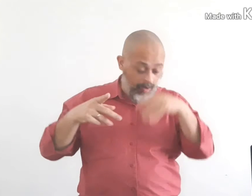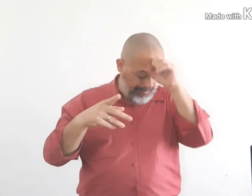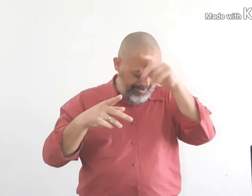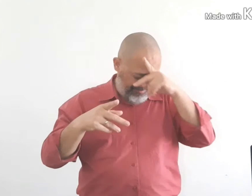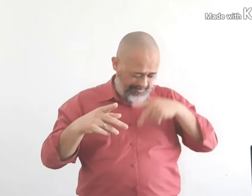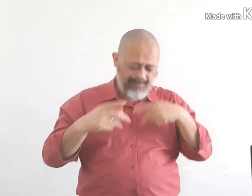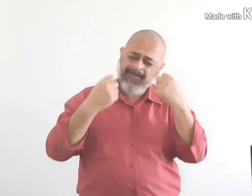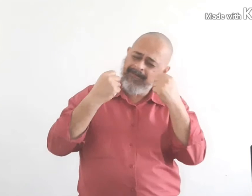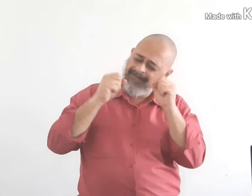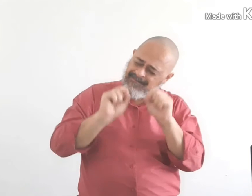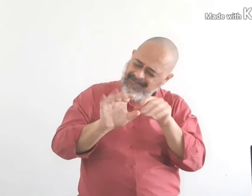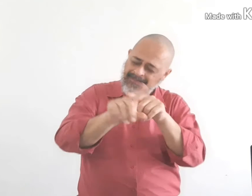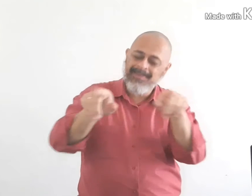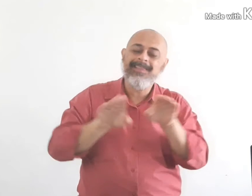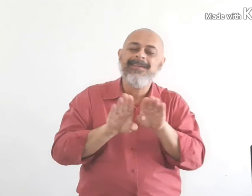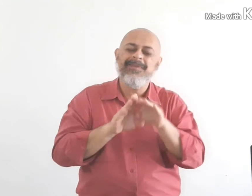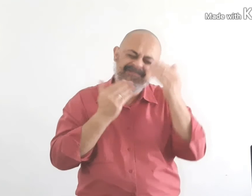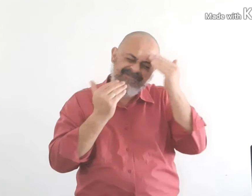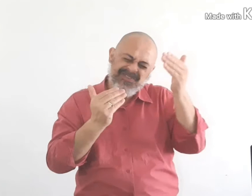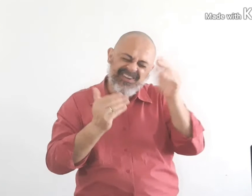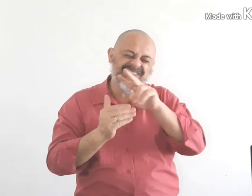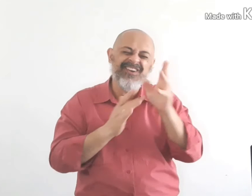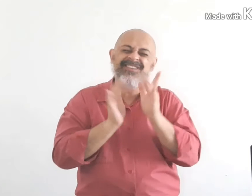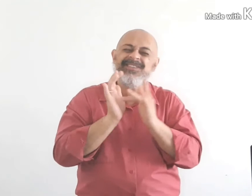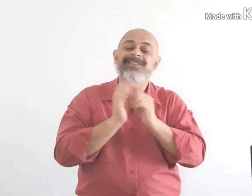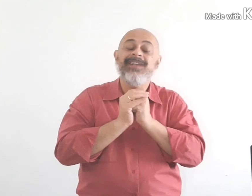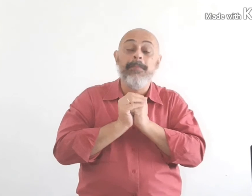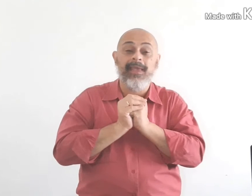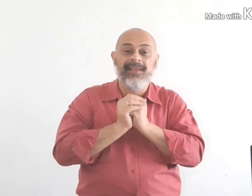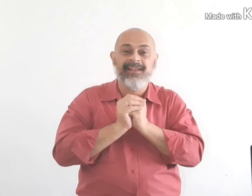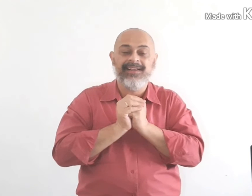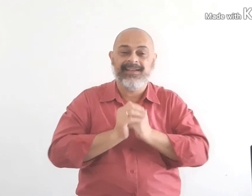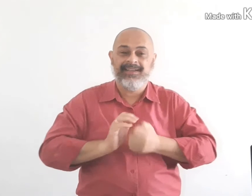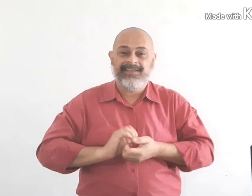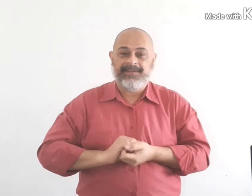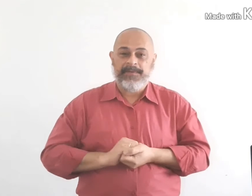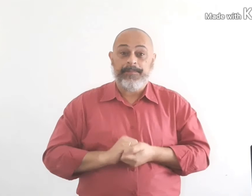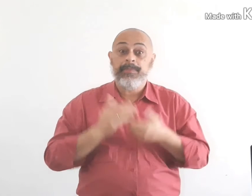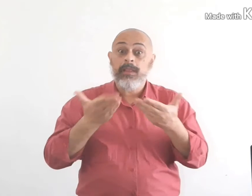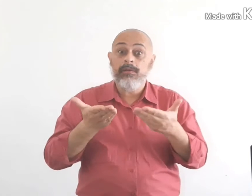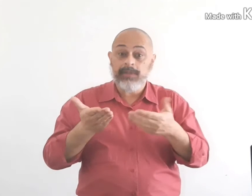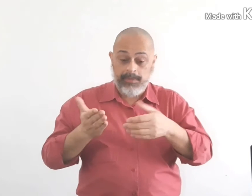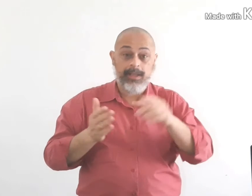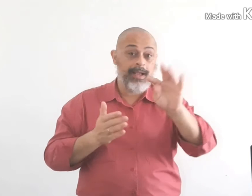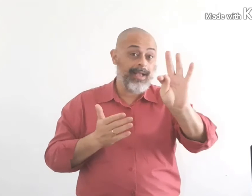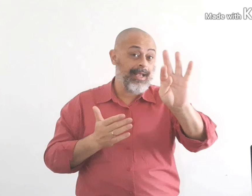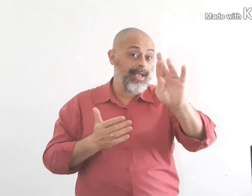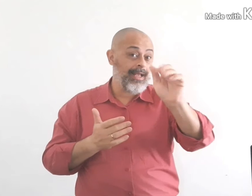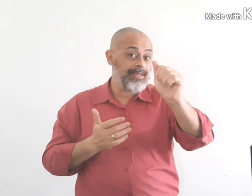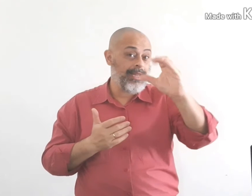oramos assim, gratos, em nome de Jesus. Amém. Traços de uma igreja